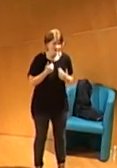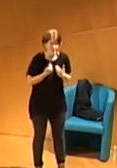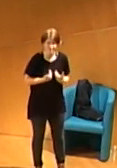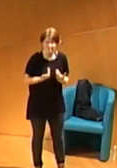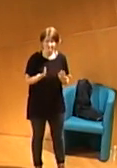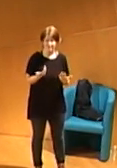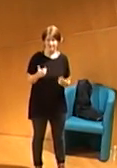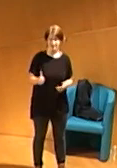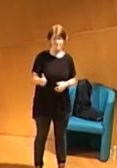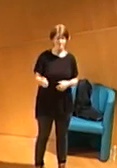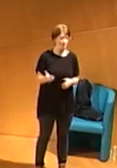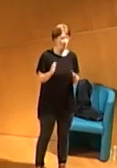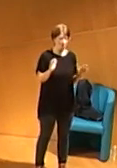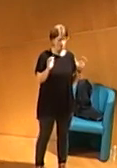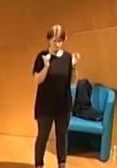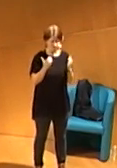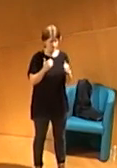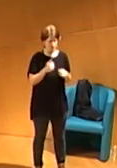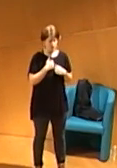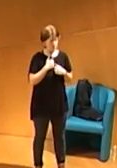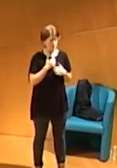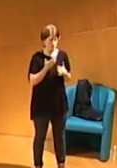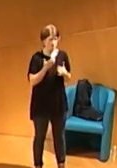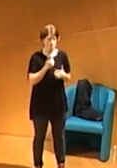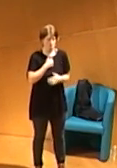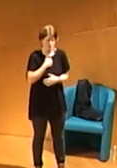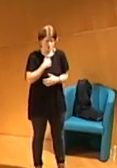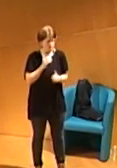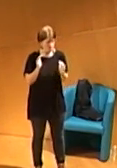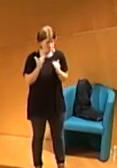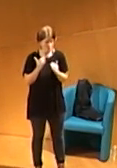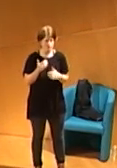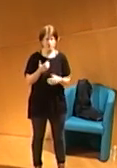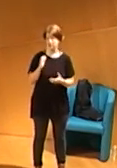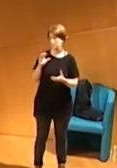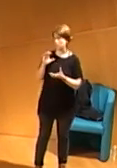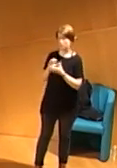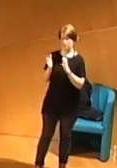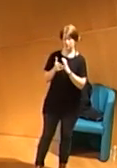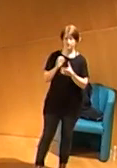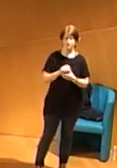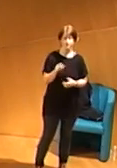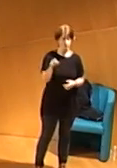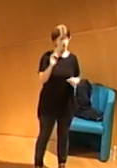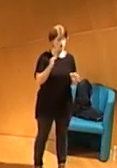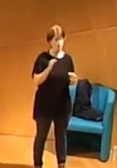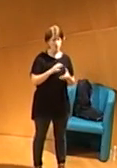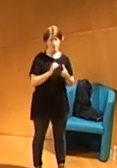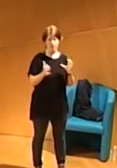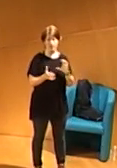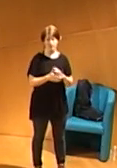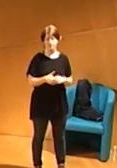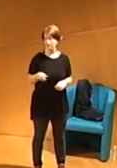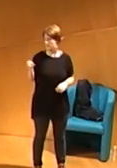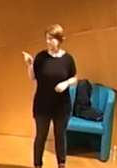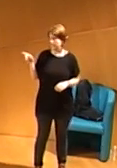extrêmement fermée, réservée aussi. Oui, mais c'est compliqué. C'est compliqué. En tous les cas, il faut se faire aider. Ça fait double peine. Faut se